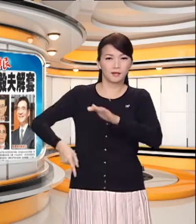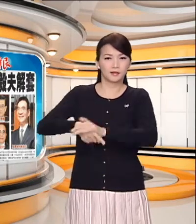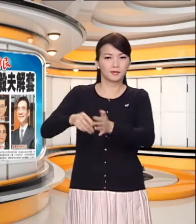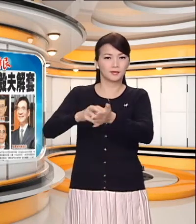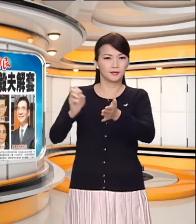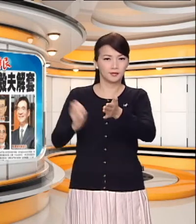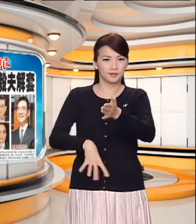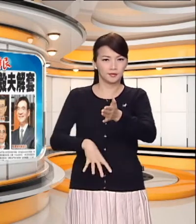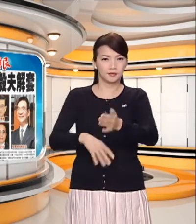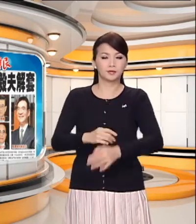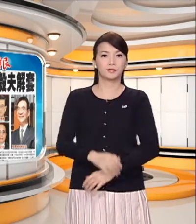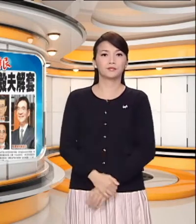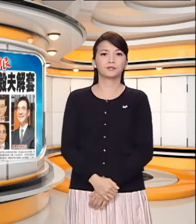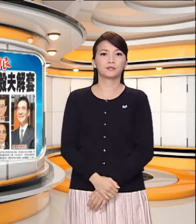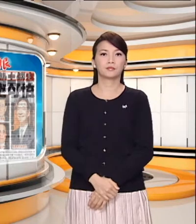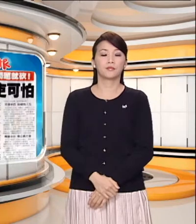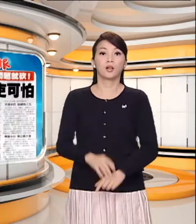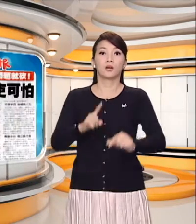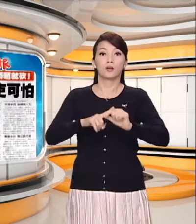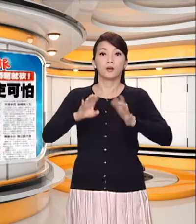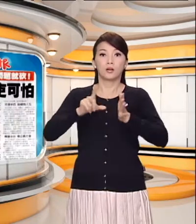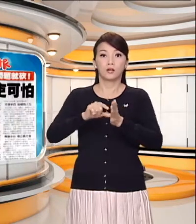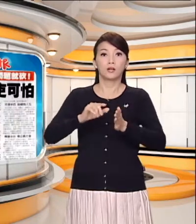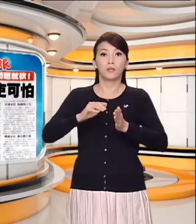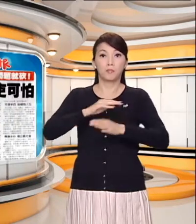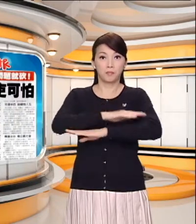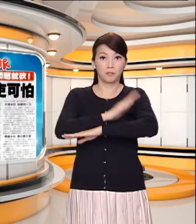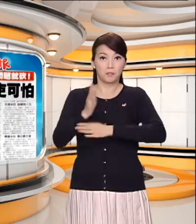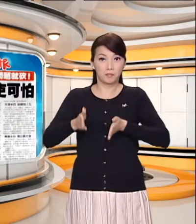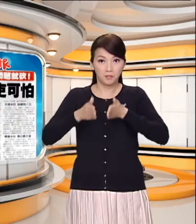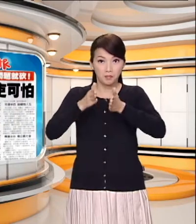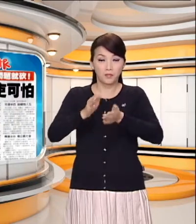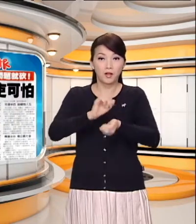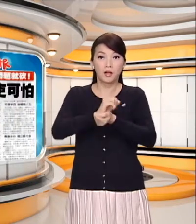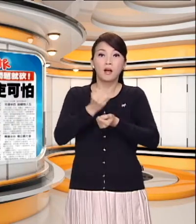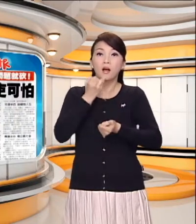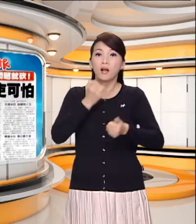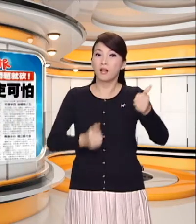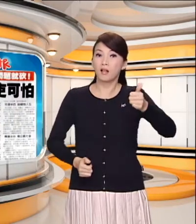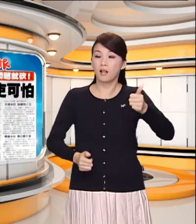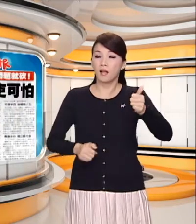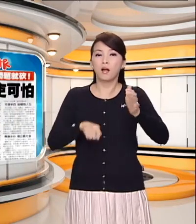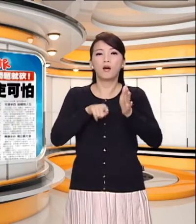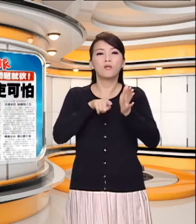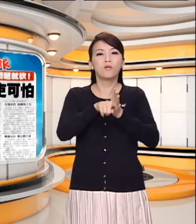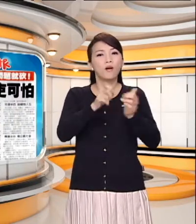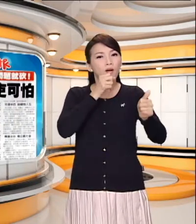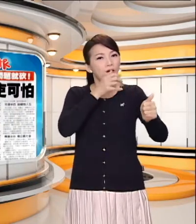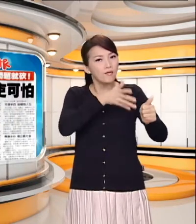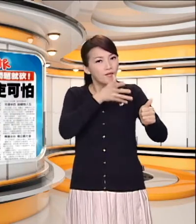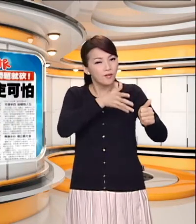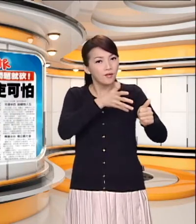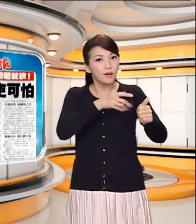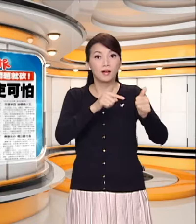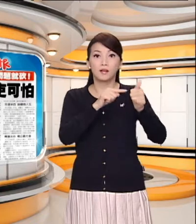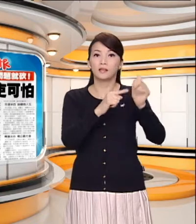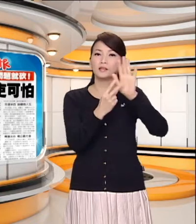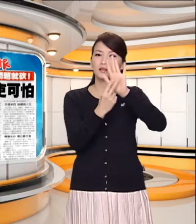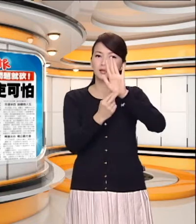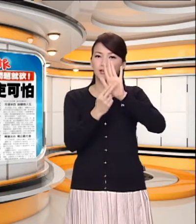而中国时报则是专访了柯文哲，他表示如果当上了台北市长，将